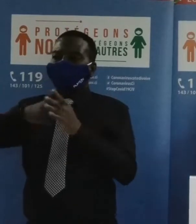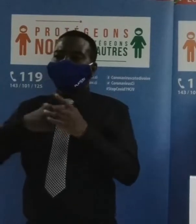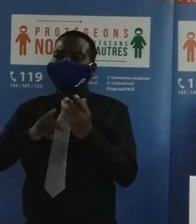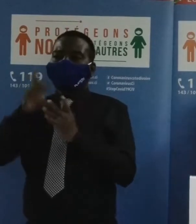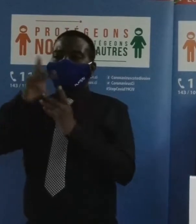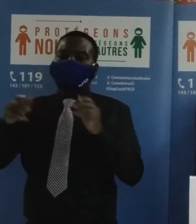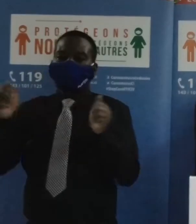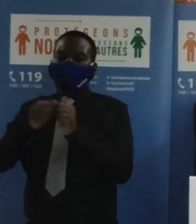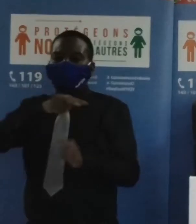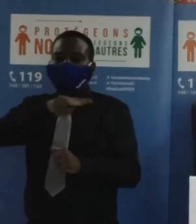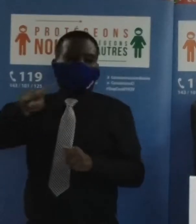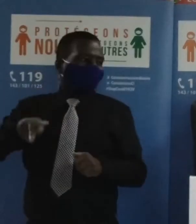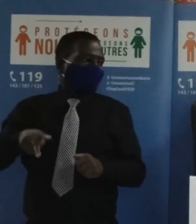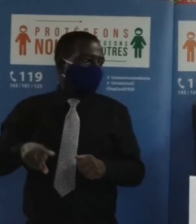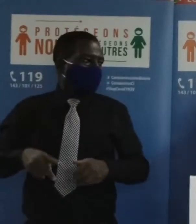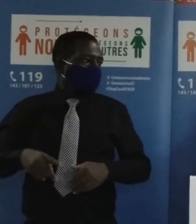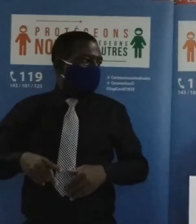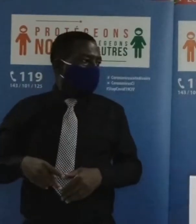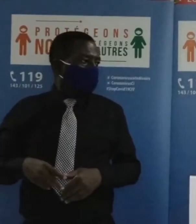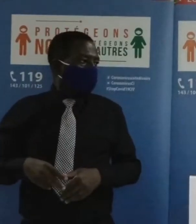monsieur le maire